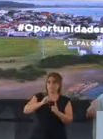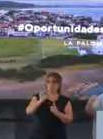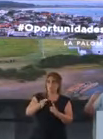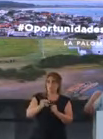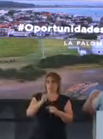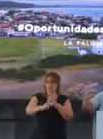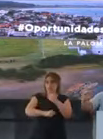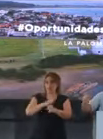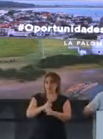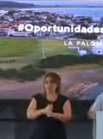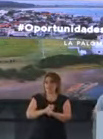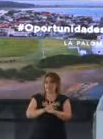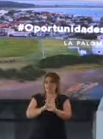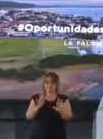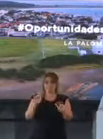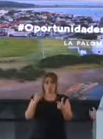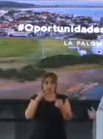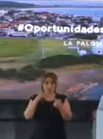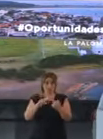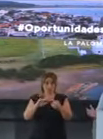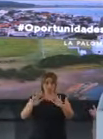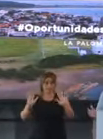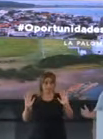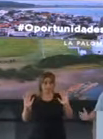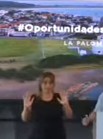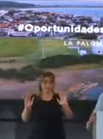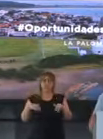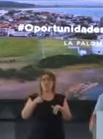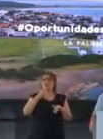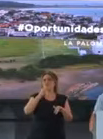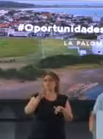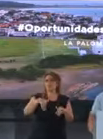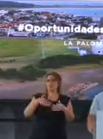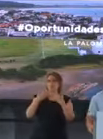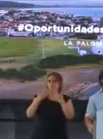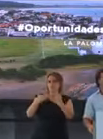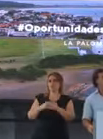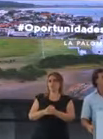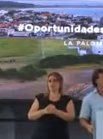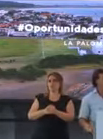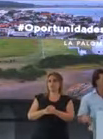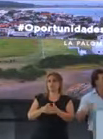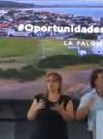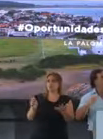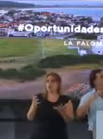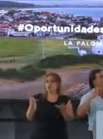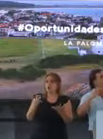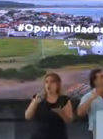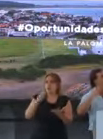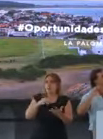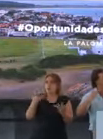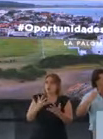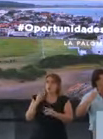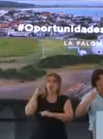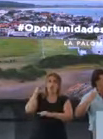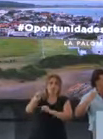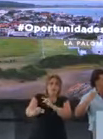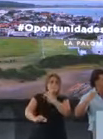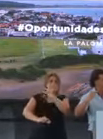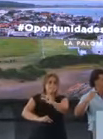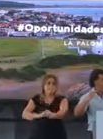de este año no se acuerda. La pregunta es bien fácil. ¿Nos apuramos ahora o vamos